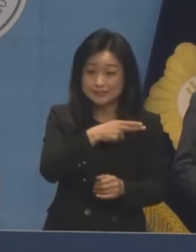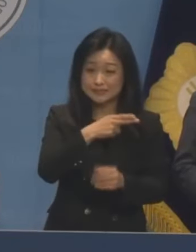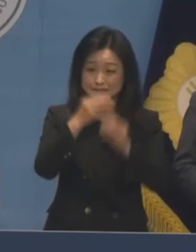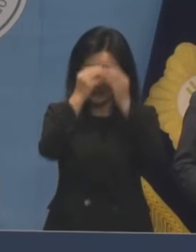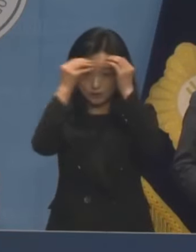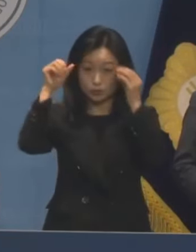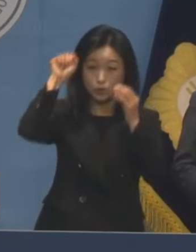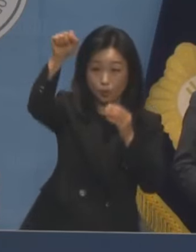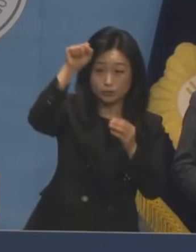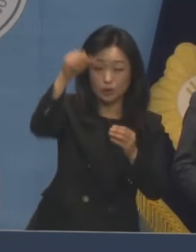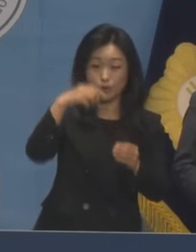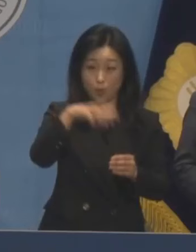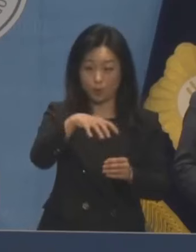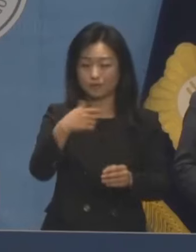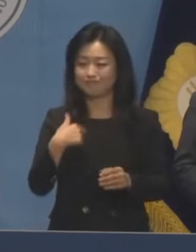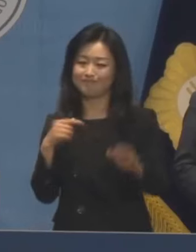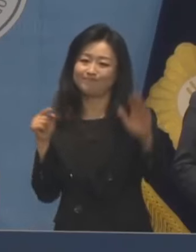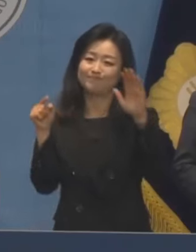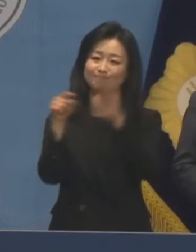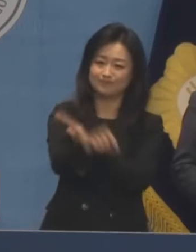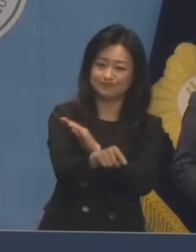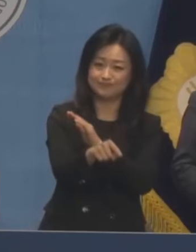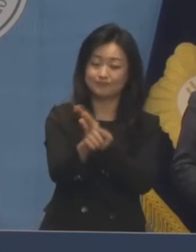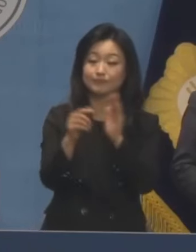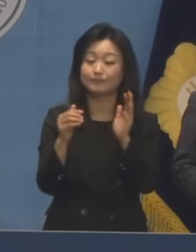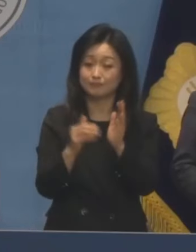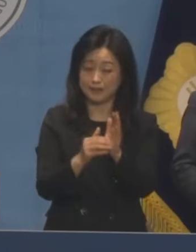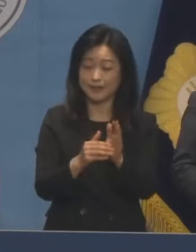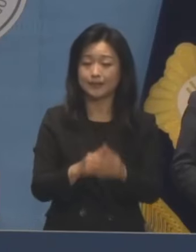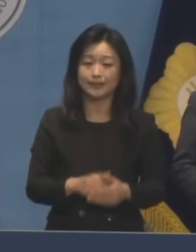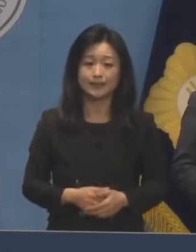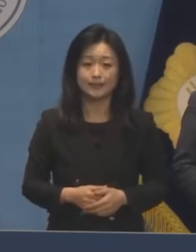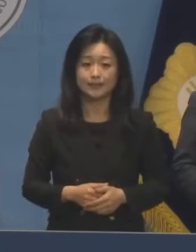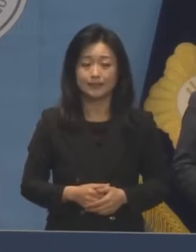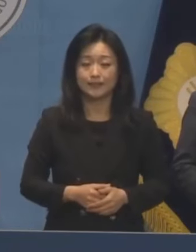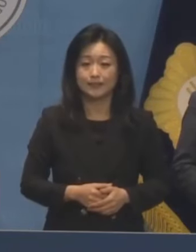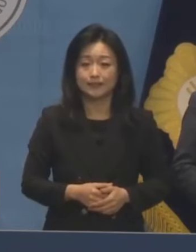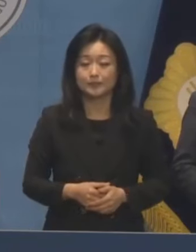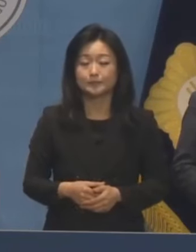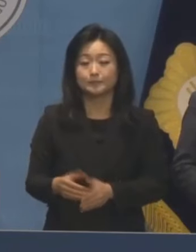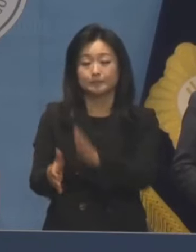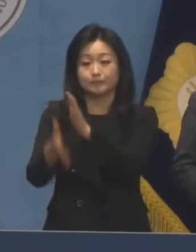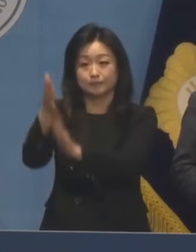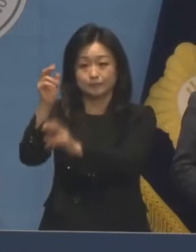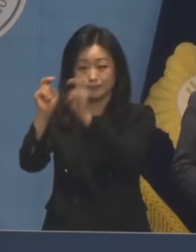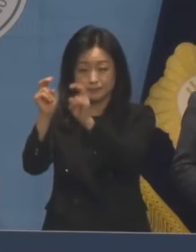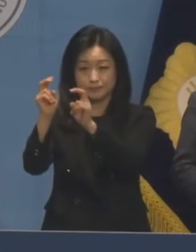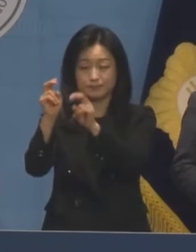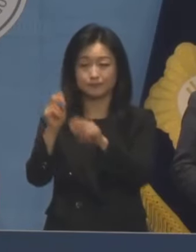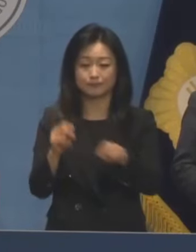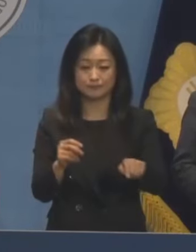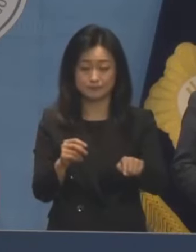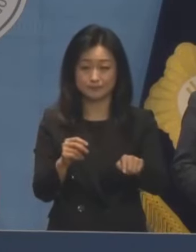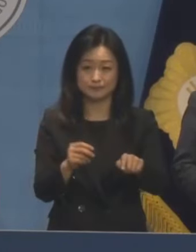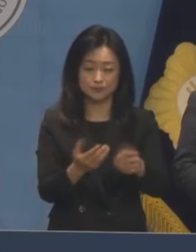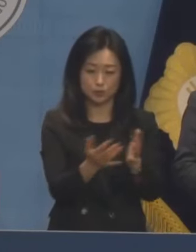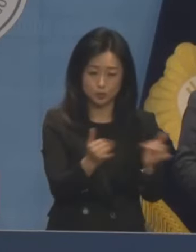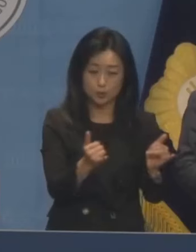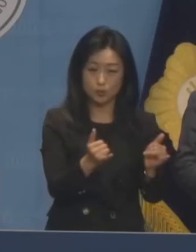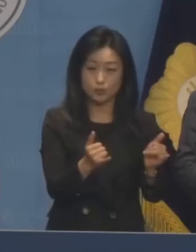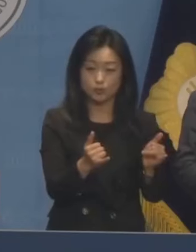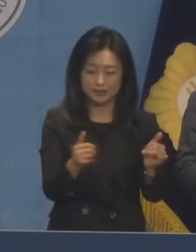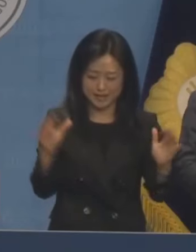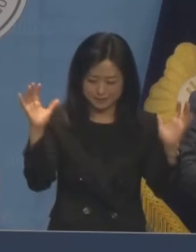농성 투쟁 현장에 다녀왔습니다 어 하청노조 그리고 원청 노조 간부들과 현장 간담회를 진행했고요 또